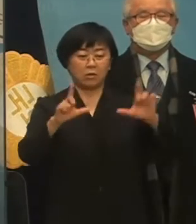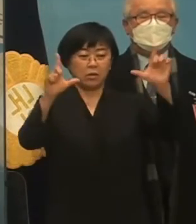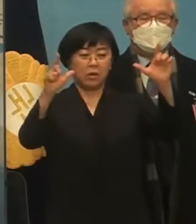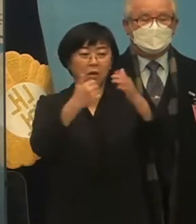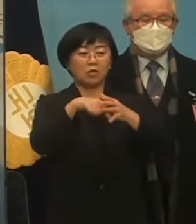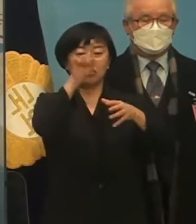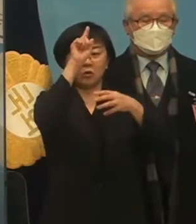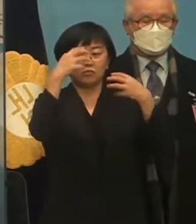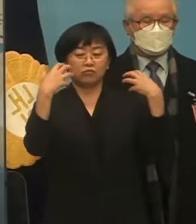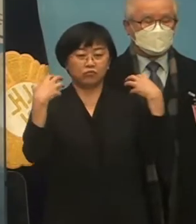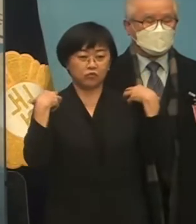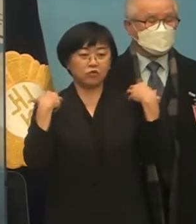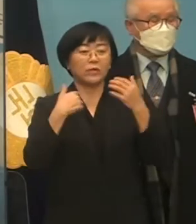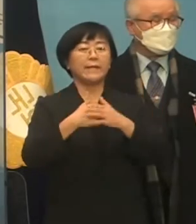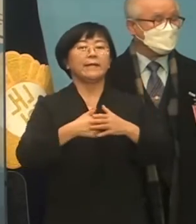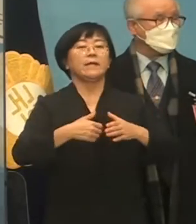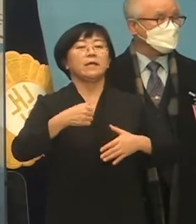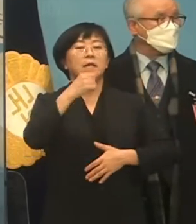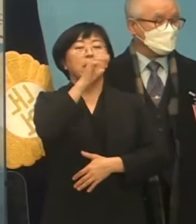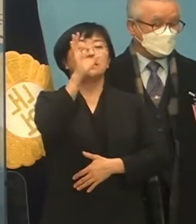2022년도 정부 예산에